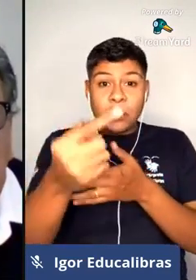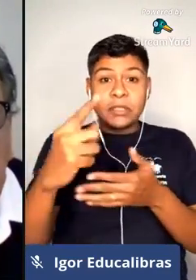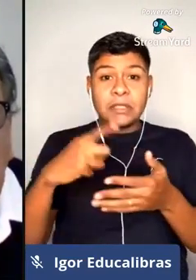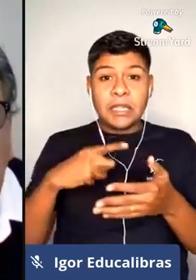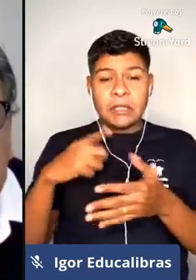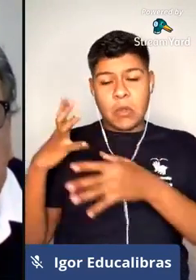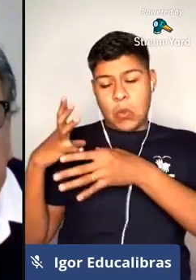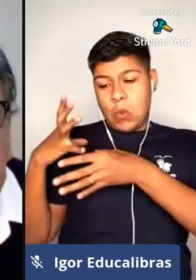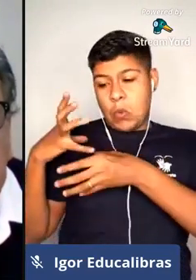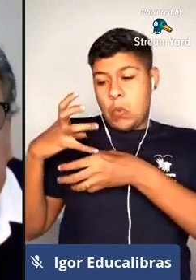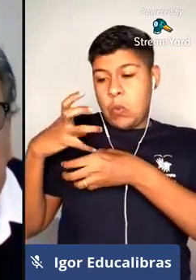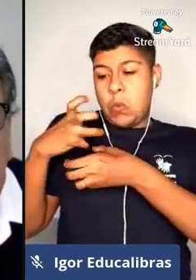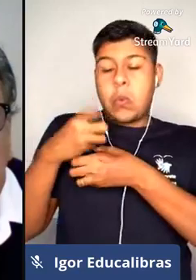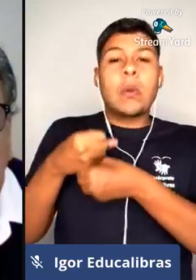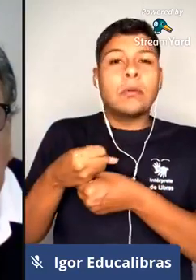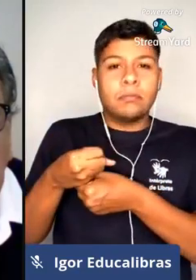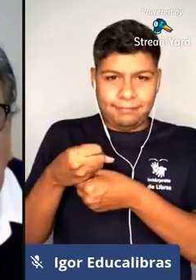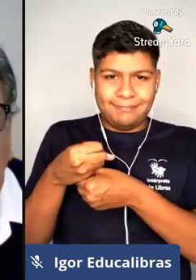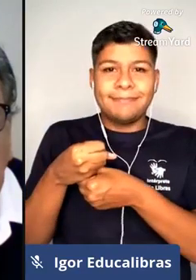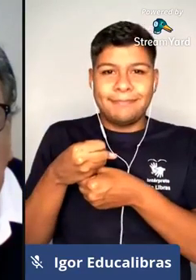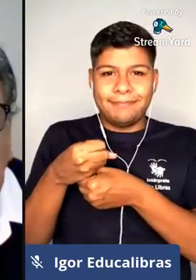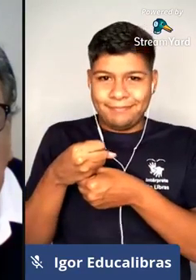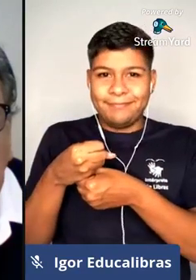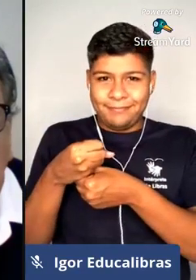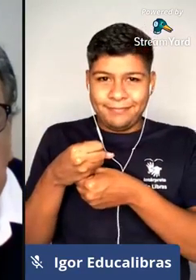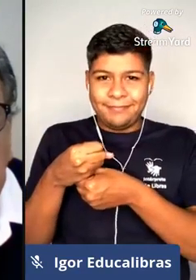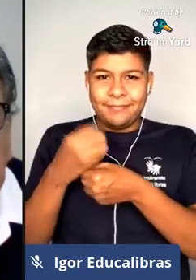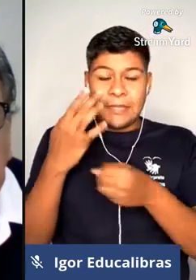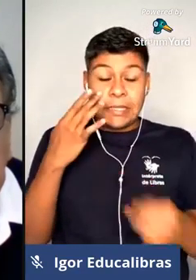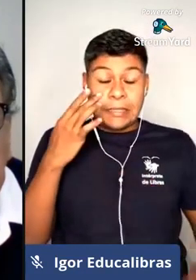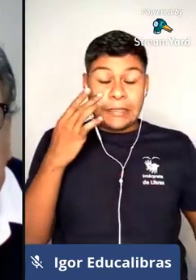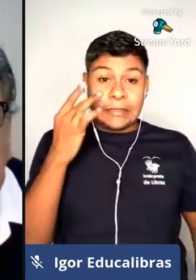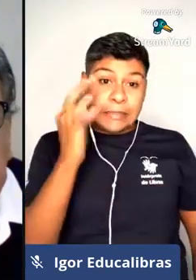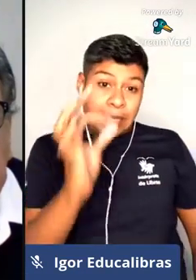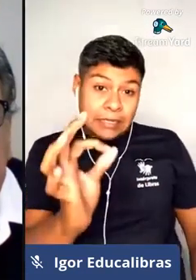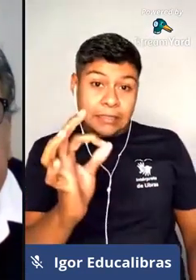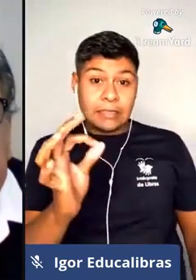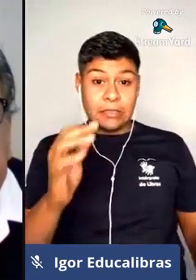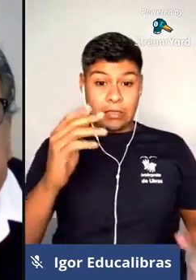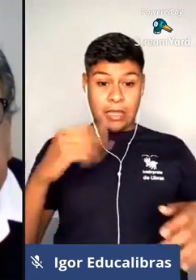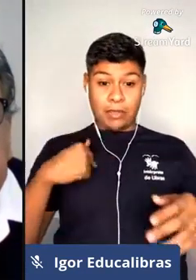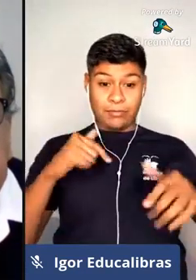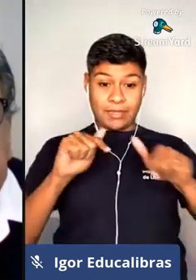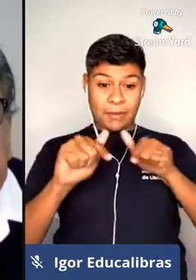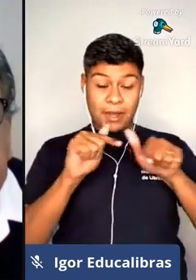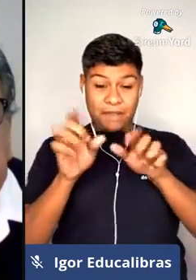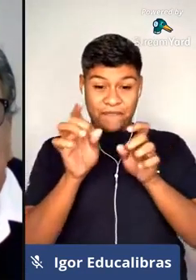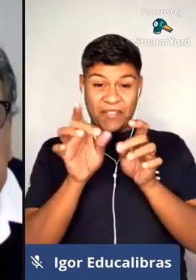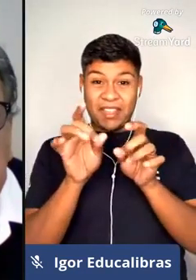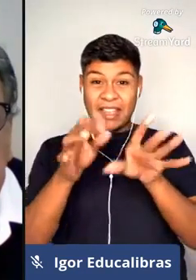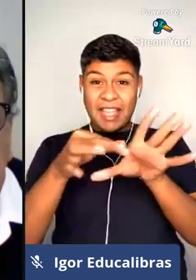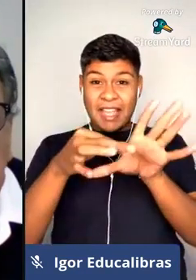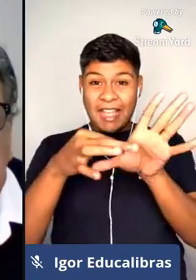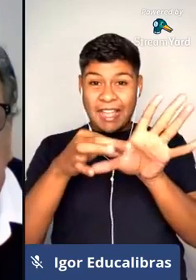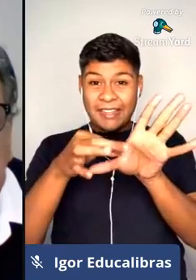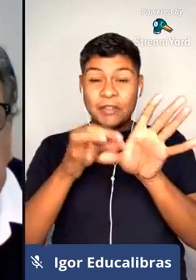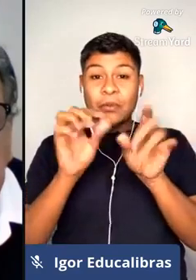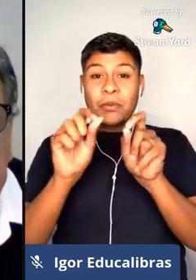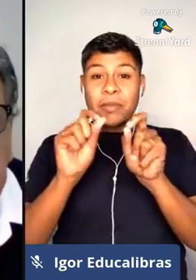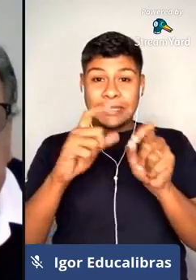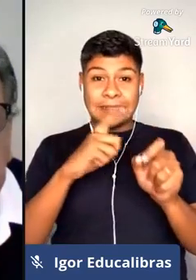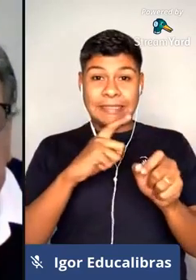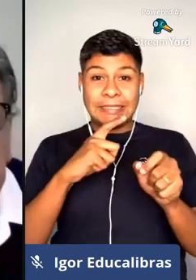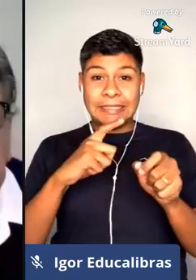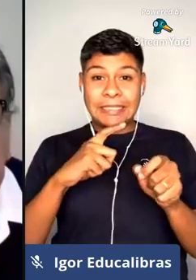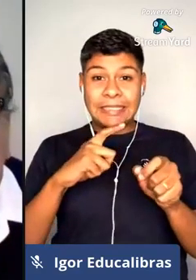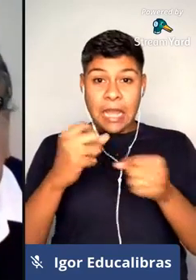muito forte. Interessante é que, num dos frigoríficos que trabalhei, nós tínhamos, isso lá nos